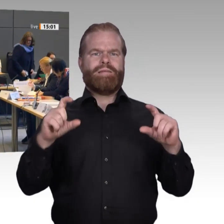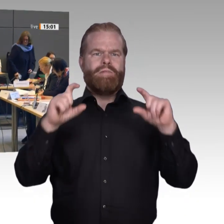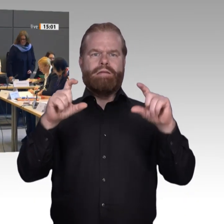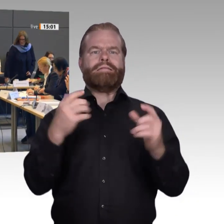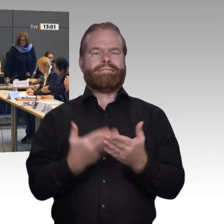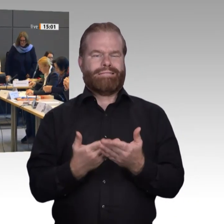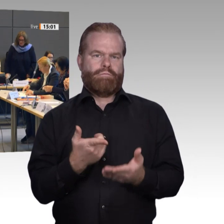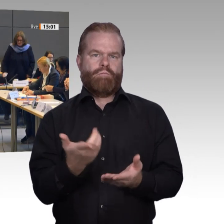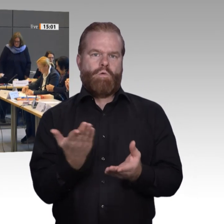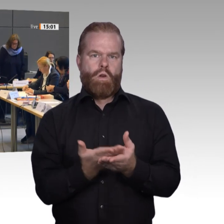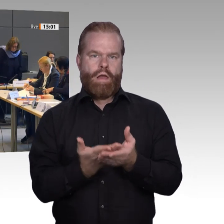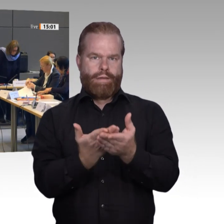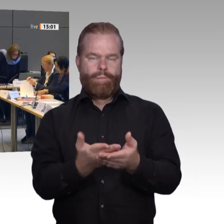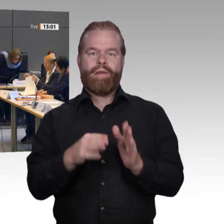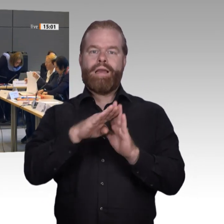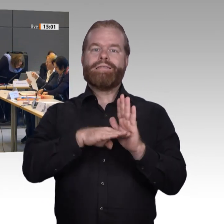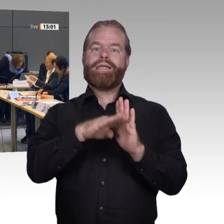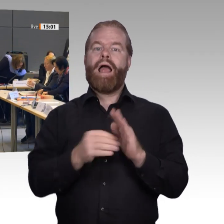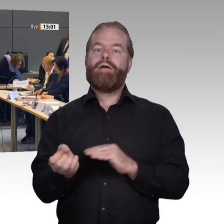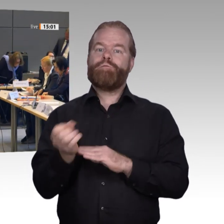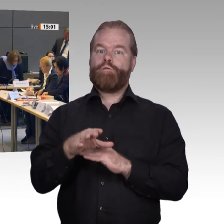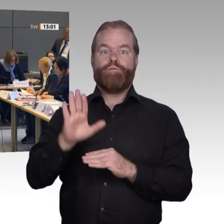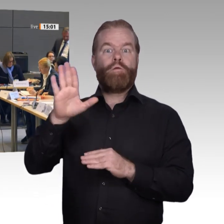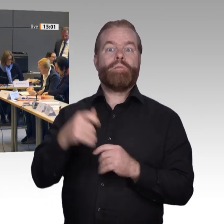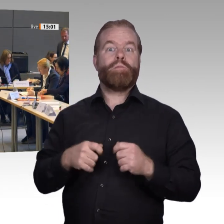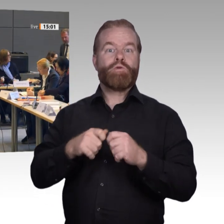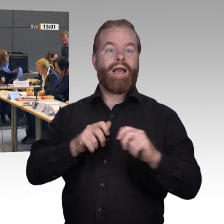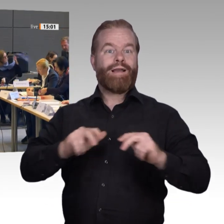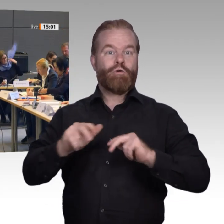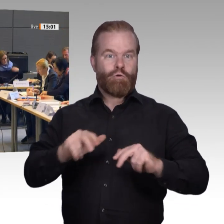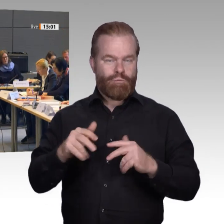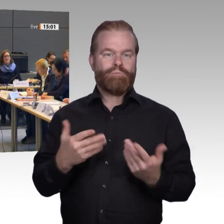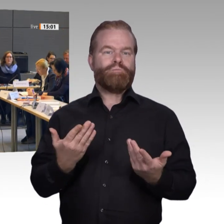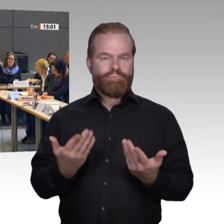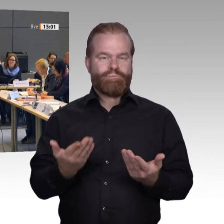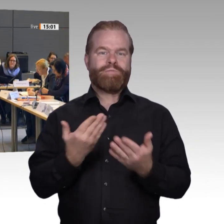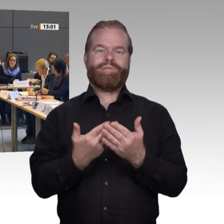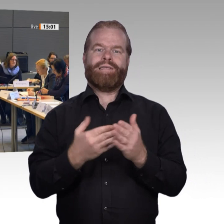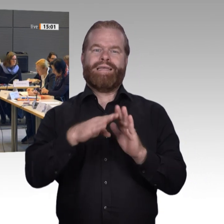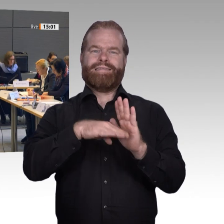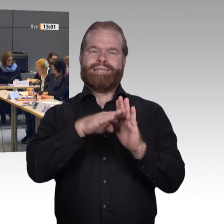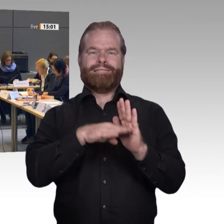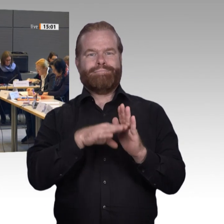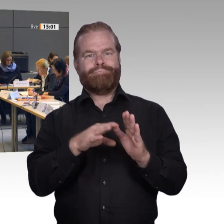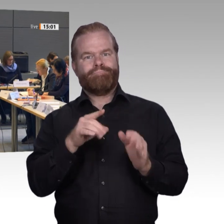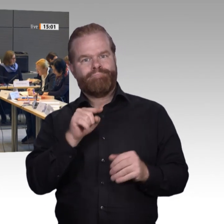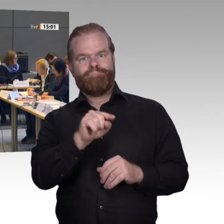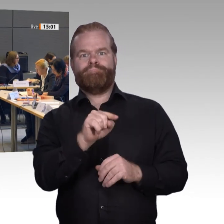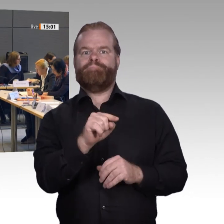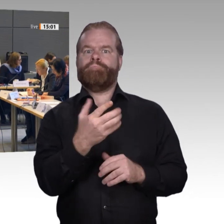Gesetzes zur Entlastung unterhaltsverpflichteter Angehöriger in der Sozialhilfe und in der Eingliederungshilfe,